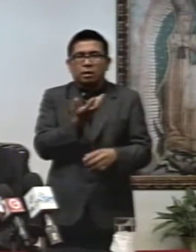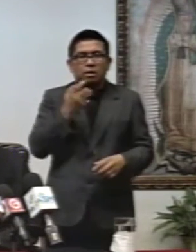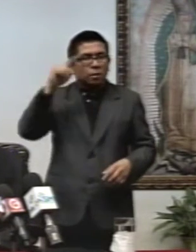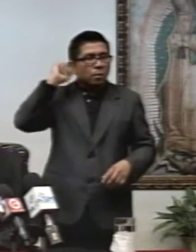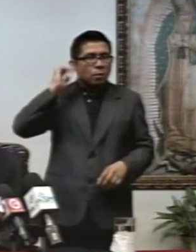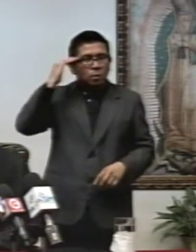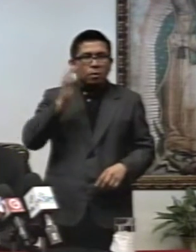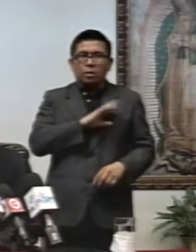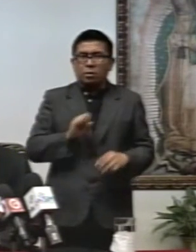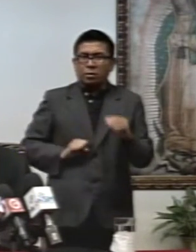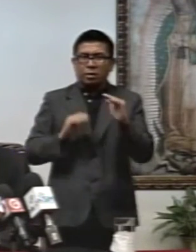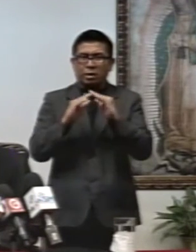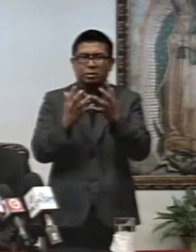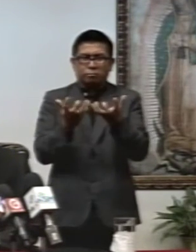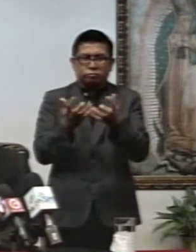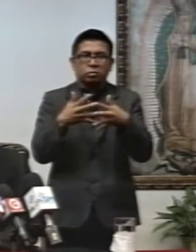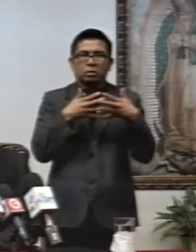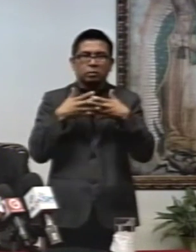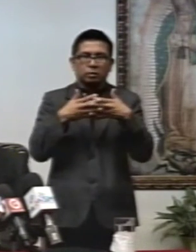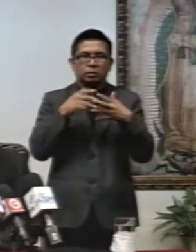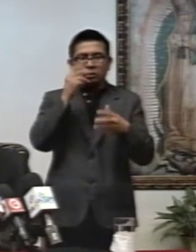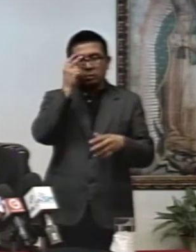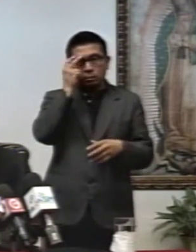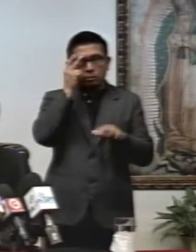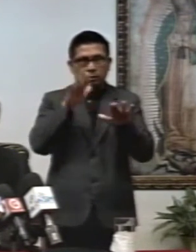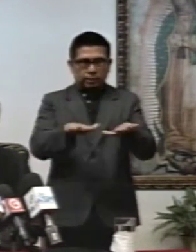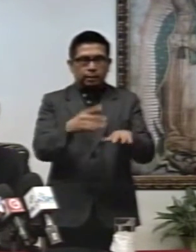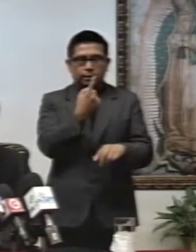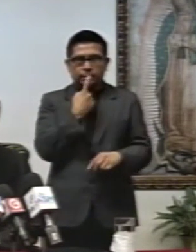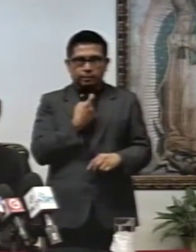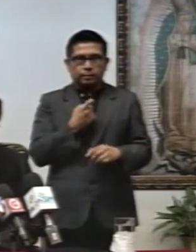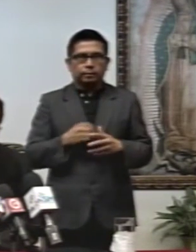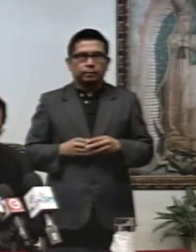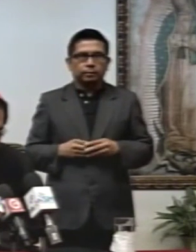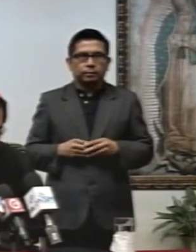en ese país. Gracias. Muchas gracias a usted por su pregunta.